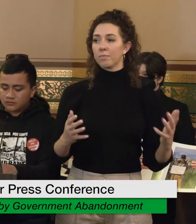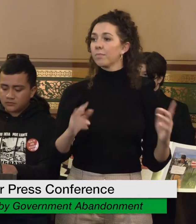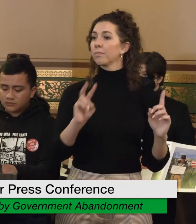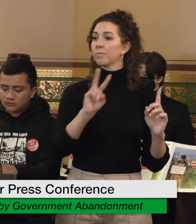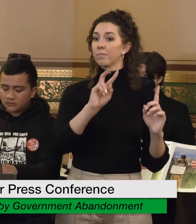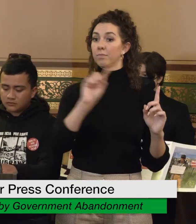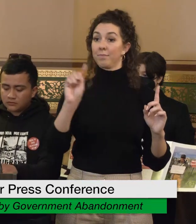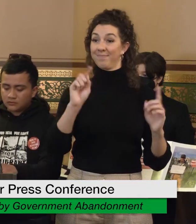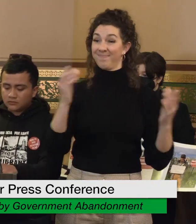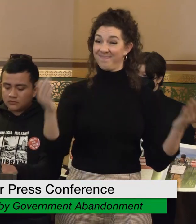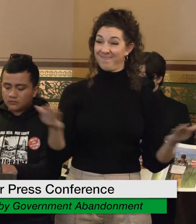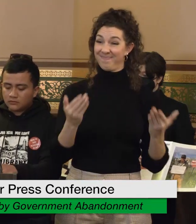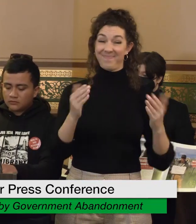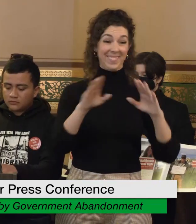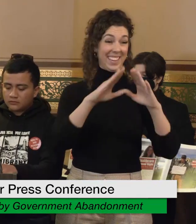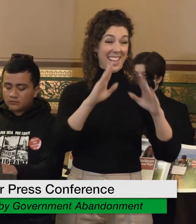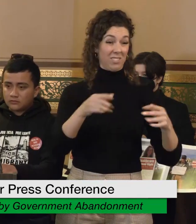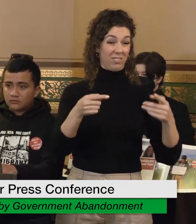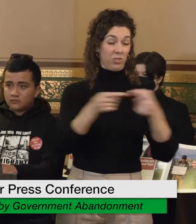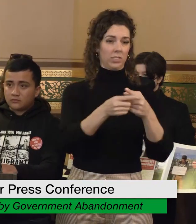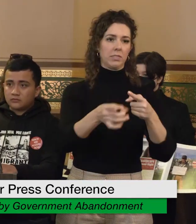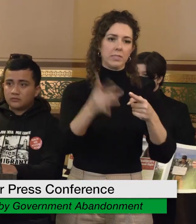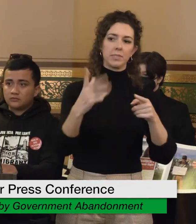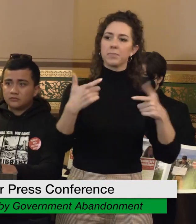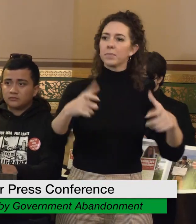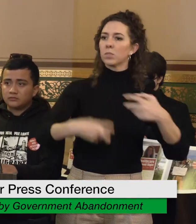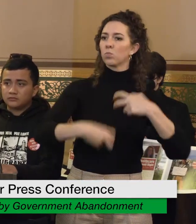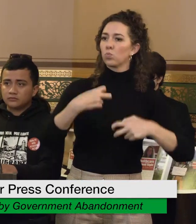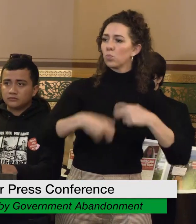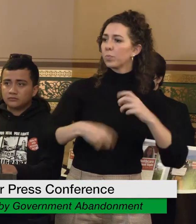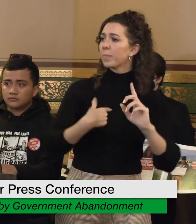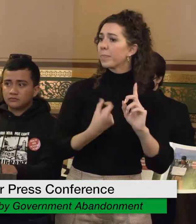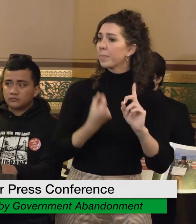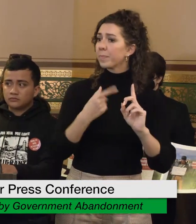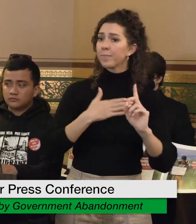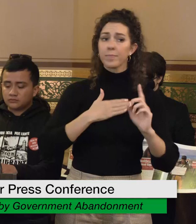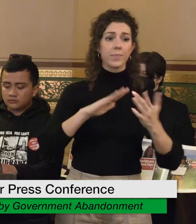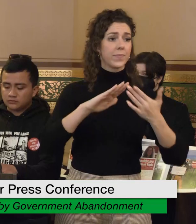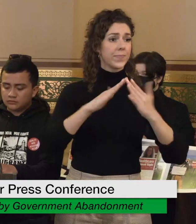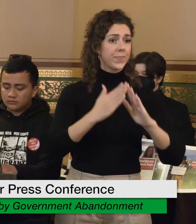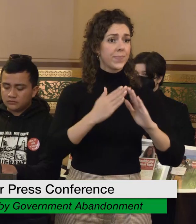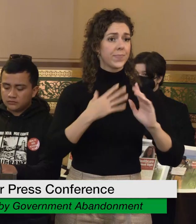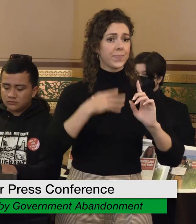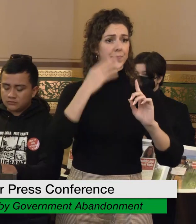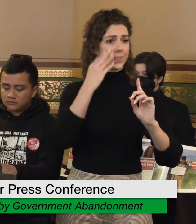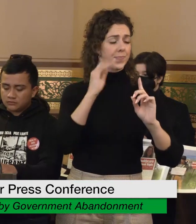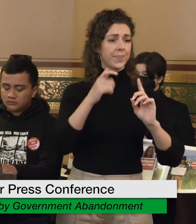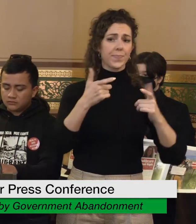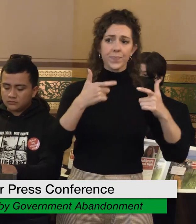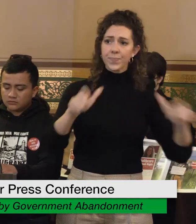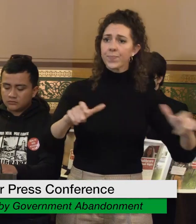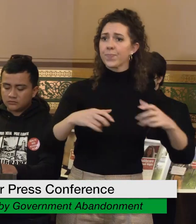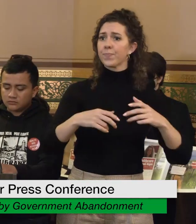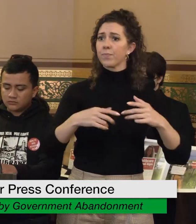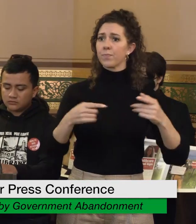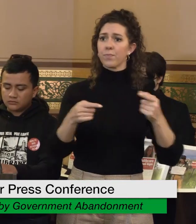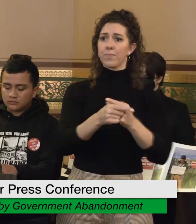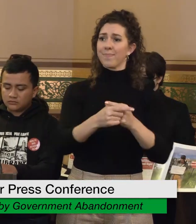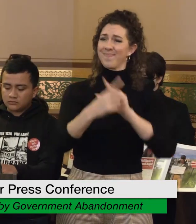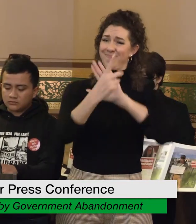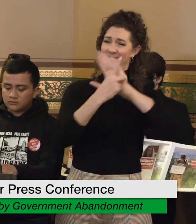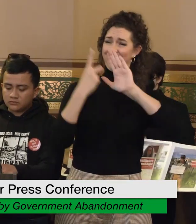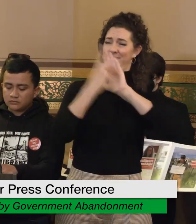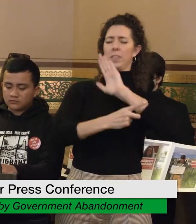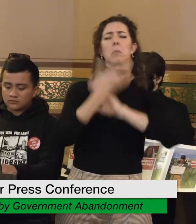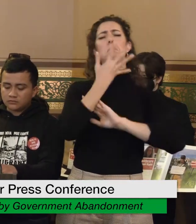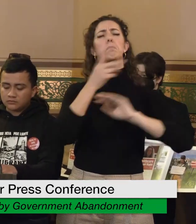Vermont's housing crisis is a huge problem, and our community is living and experiencing this huge crisis and discrimination in different